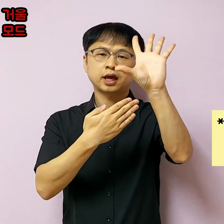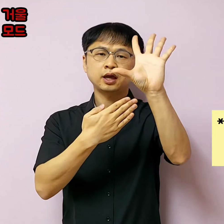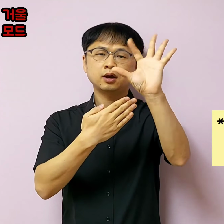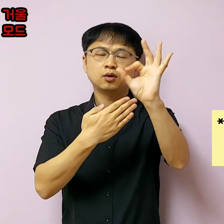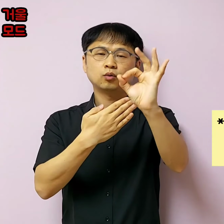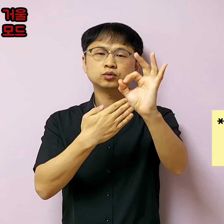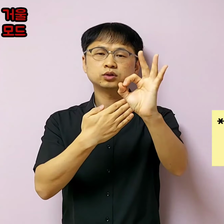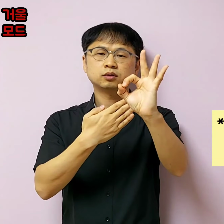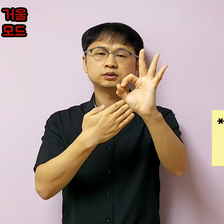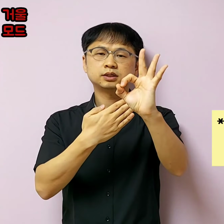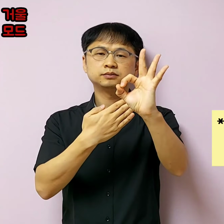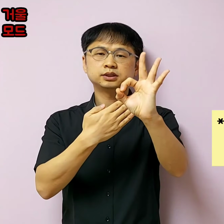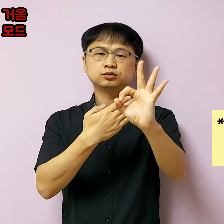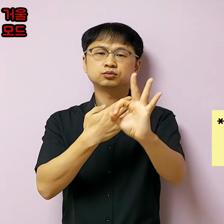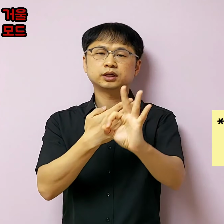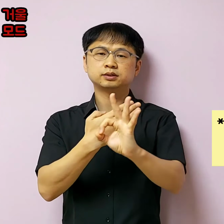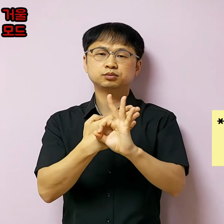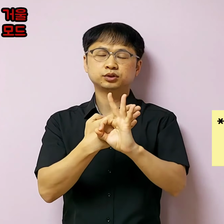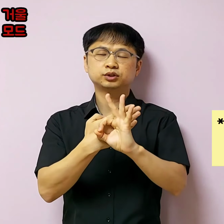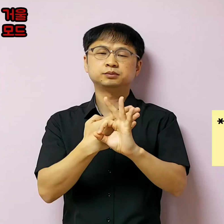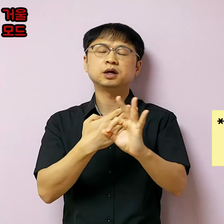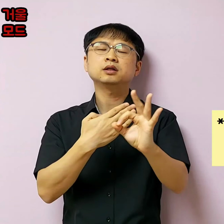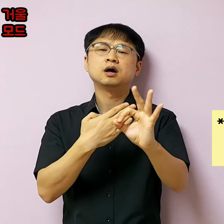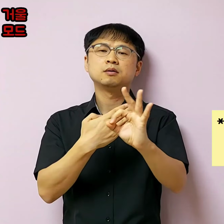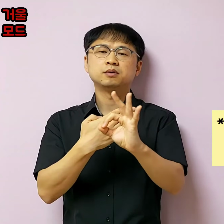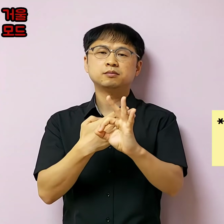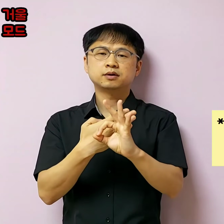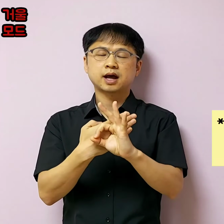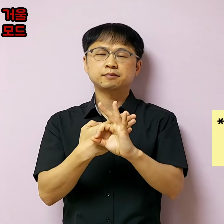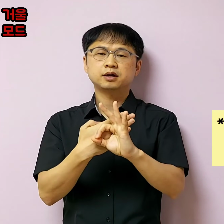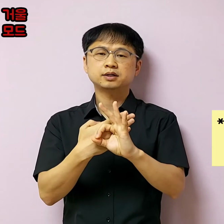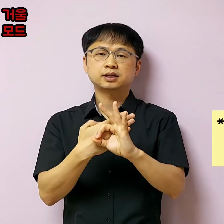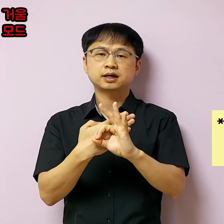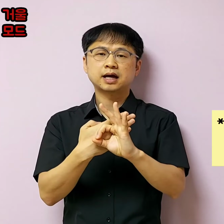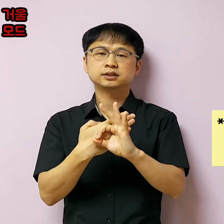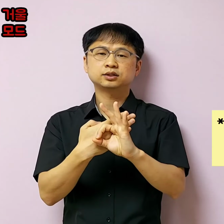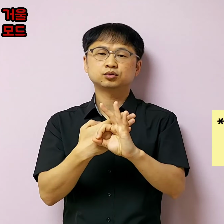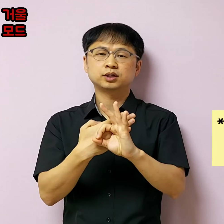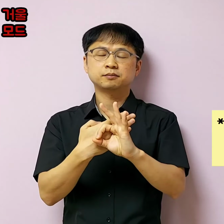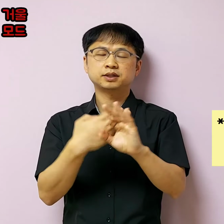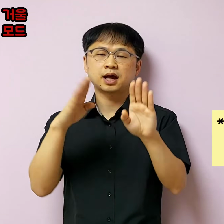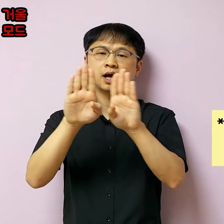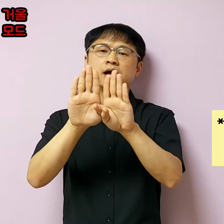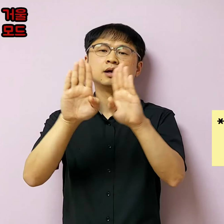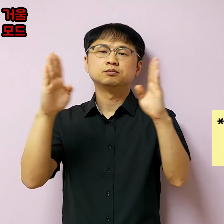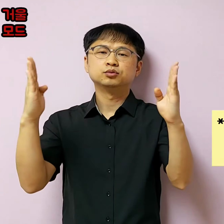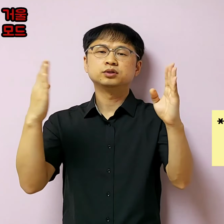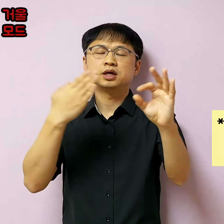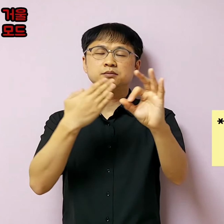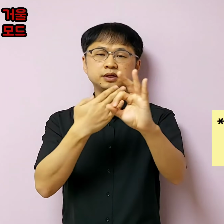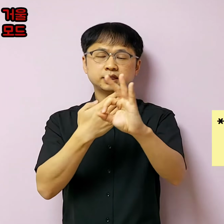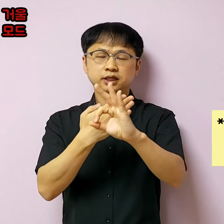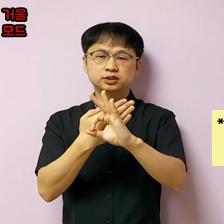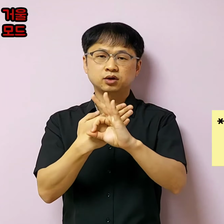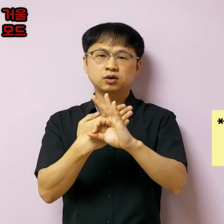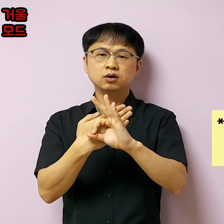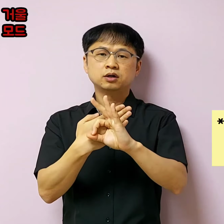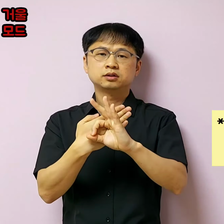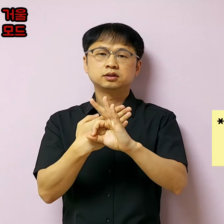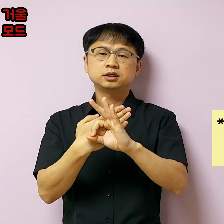왼손등에 오른손 엄지검지를 둥글게 해서 붙여주시면 뭐뭐라면 하는 가정의 수어가 됩니다. 문을 열면이 되겠죠.